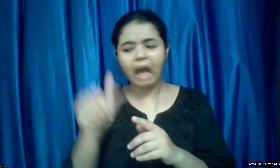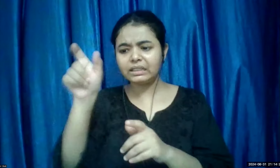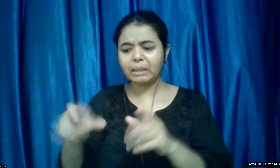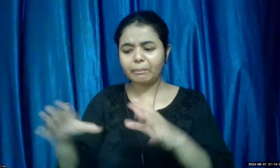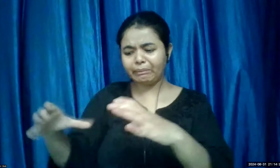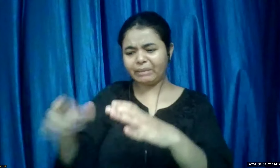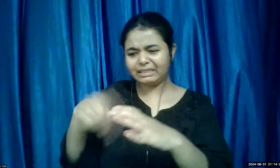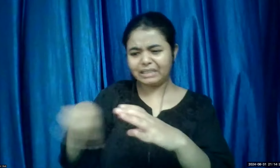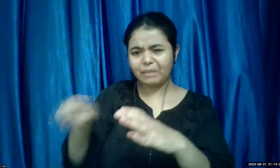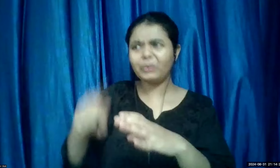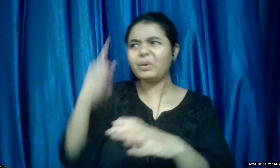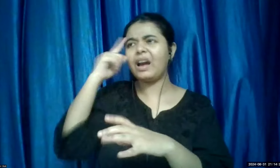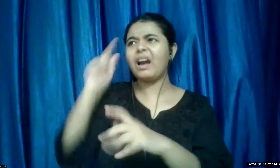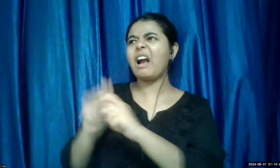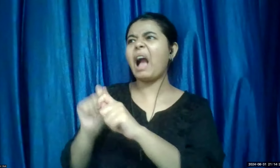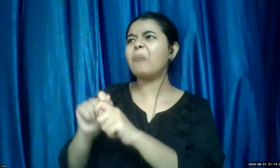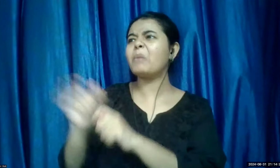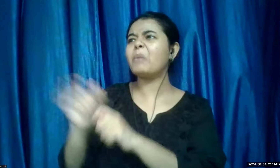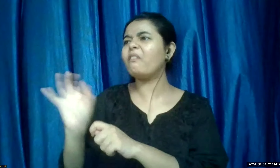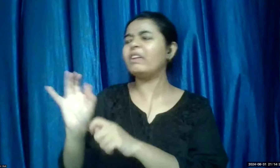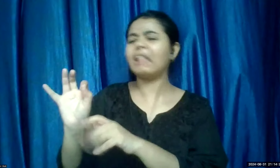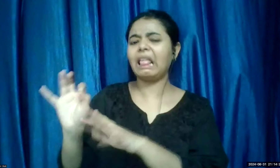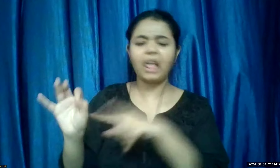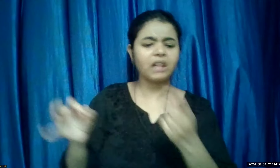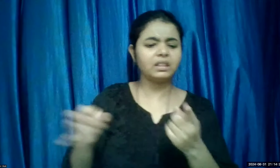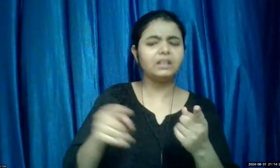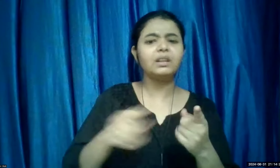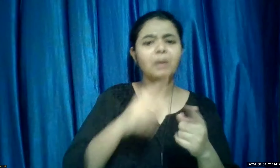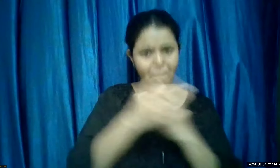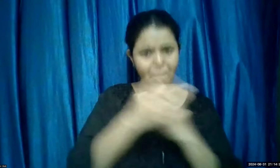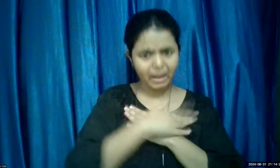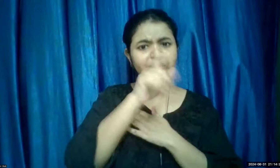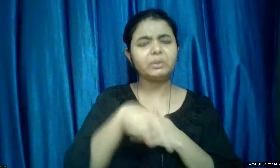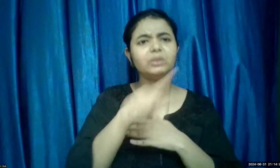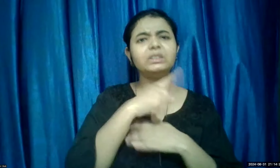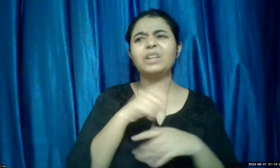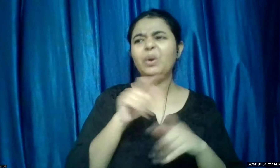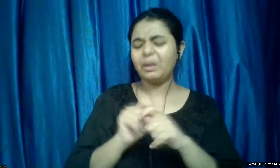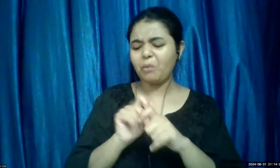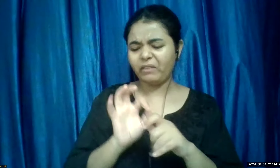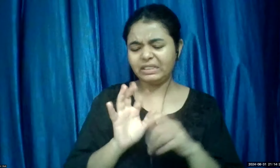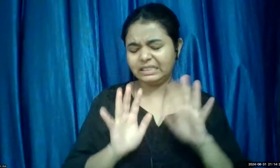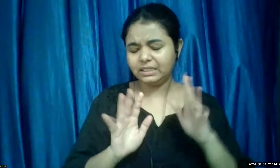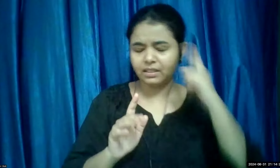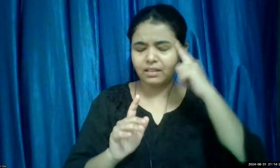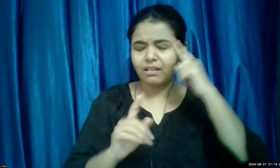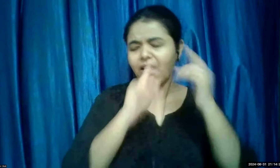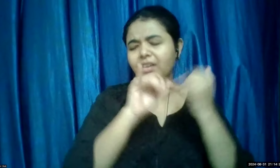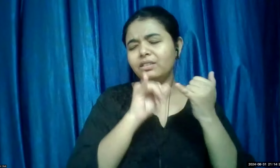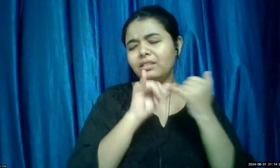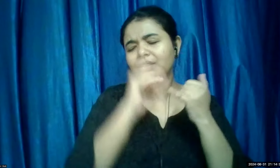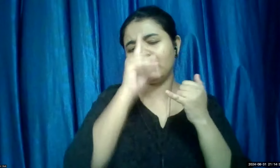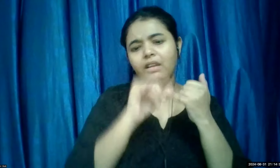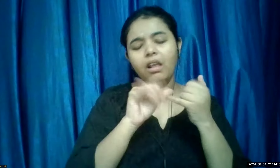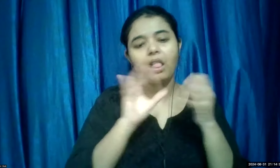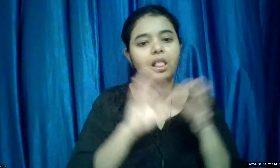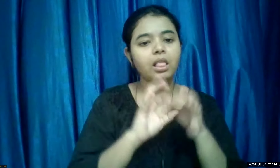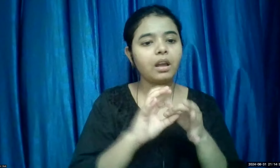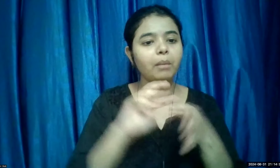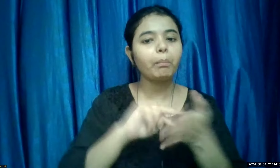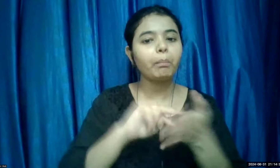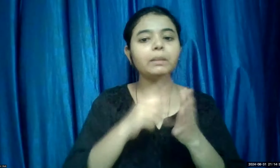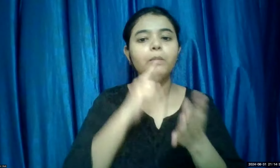को सुखी बनाने का और हमेशा भगवान के विषय में सोचने का, यही वास्तव में शुद्ध भक्त की मानसिकता है कि उसके मन